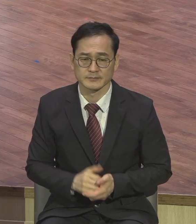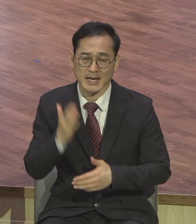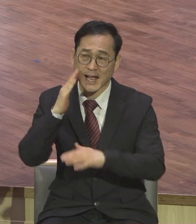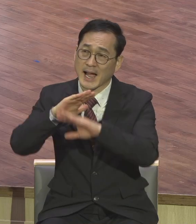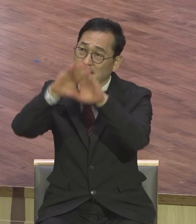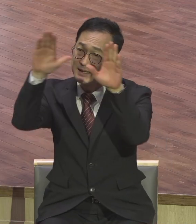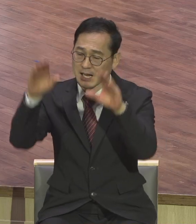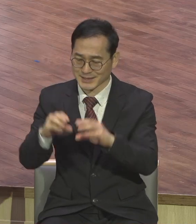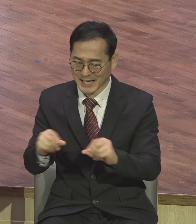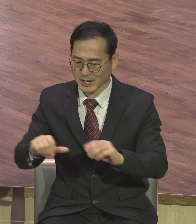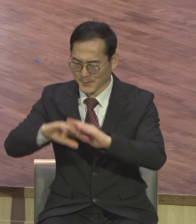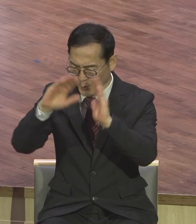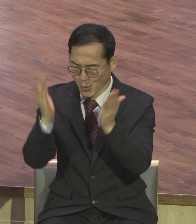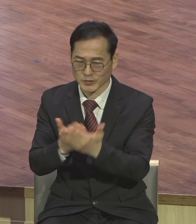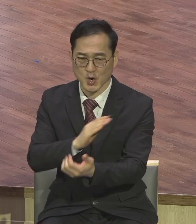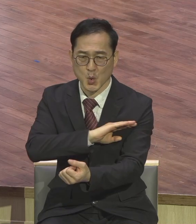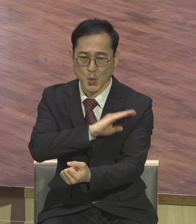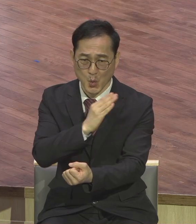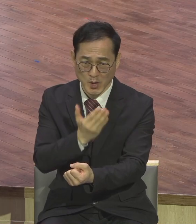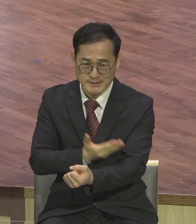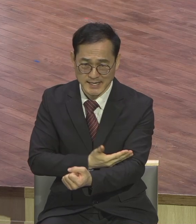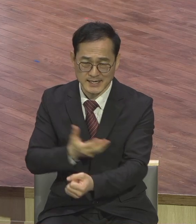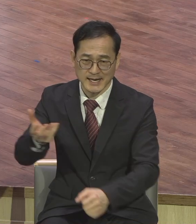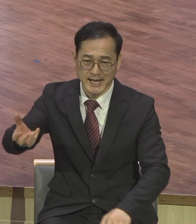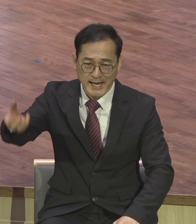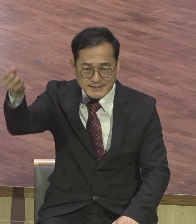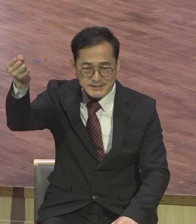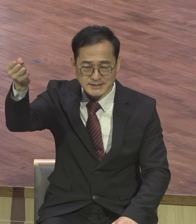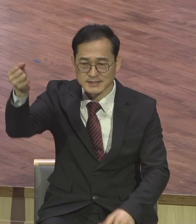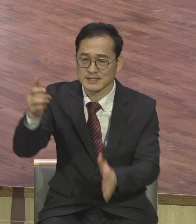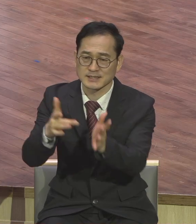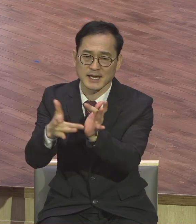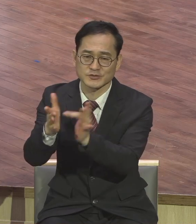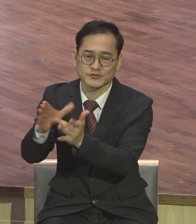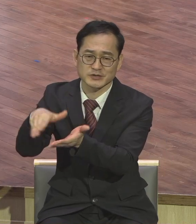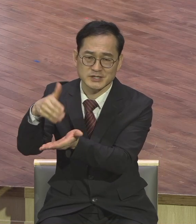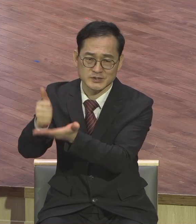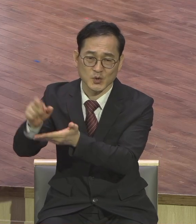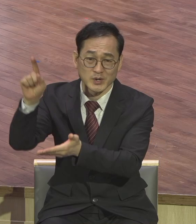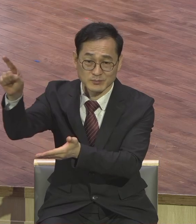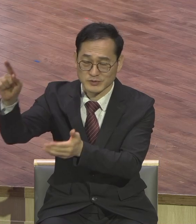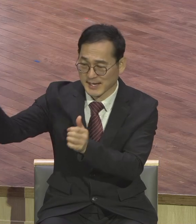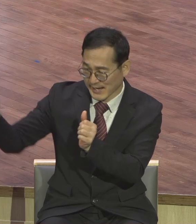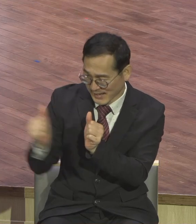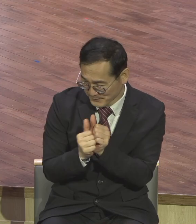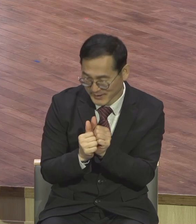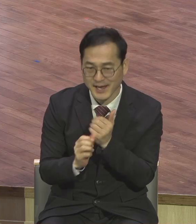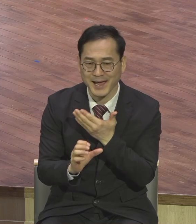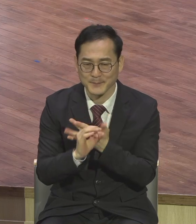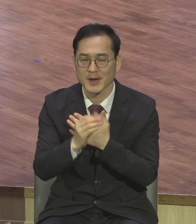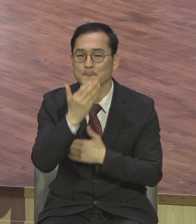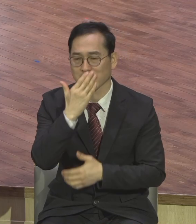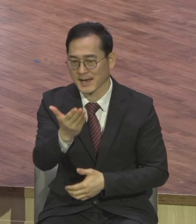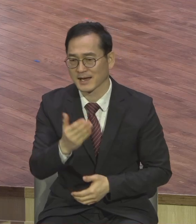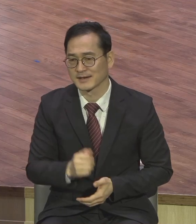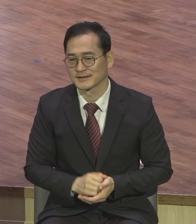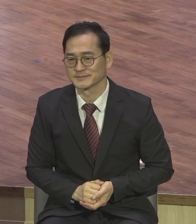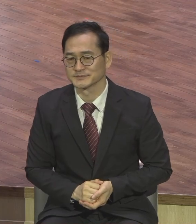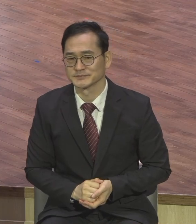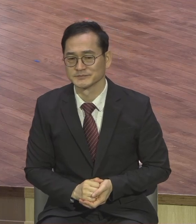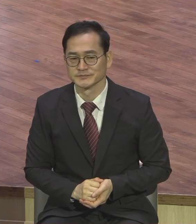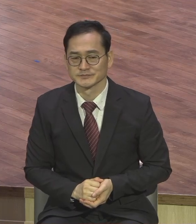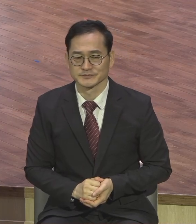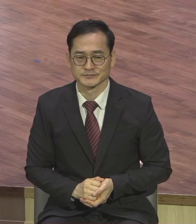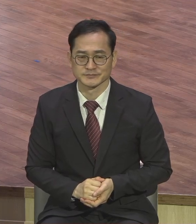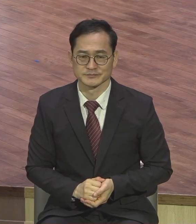하늘과 땅의 모든 권세를 가지신 예수 그분이 나와 함께 계시면 가능합니다. 하늘과